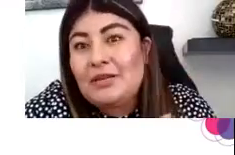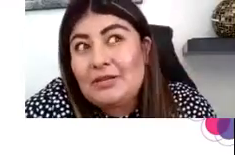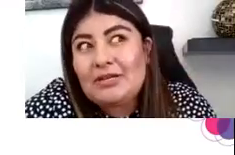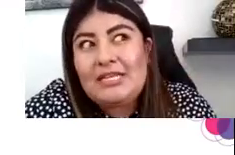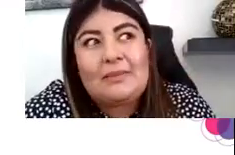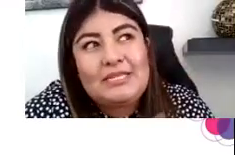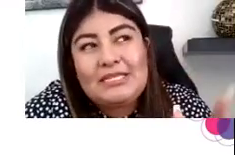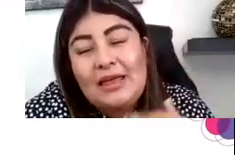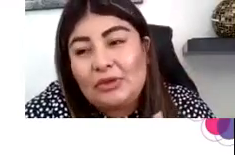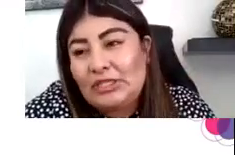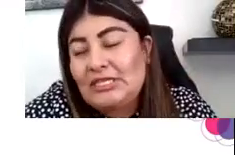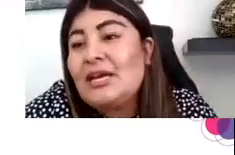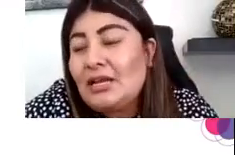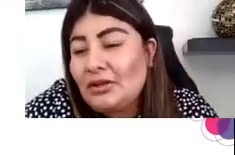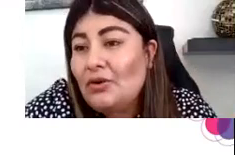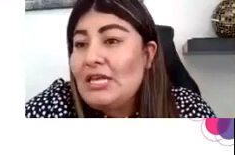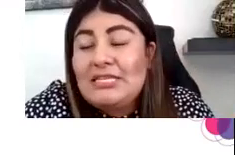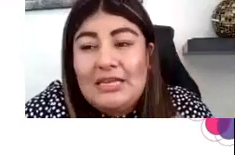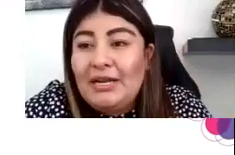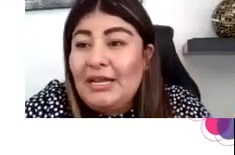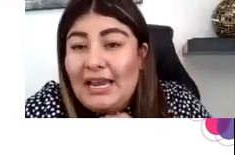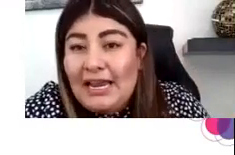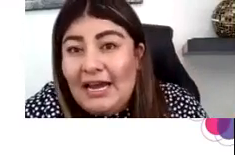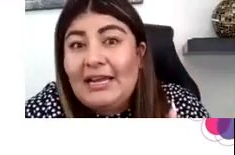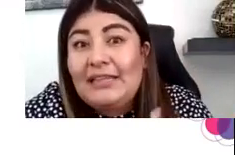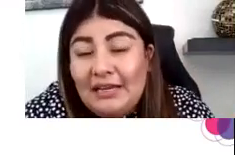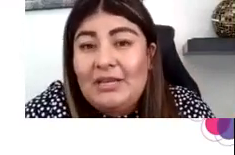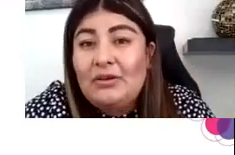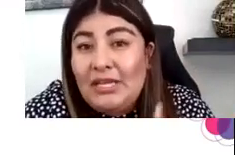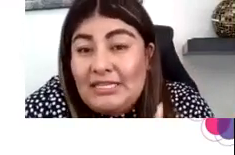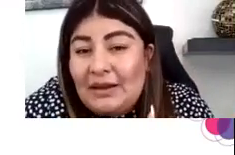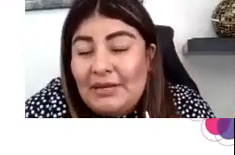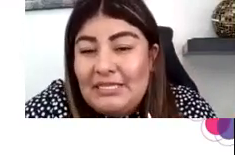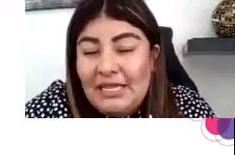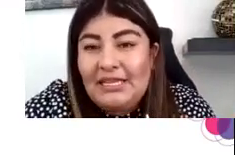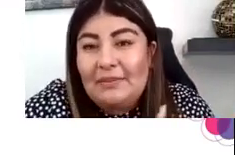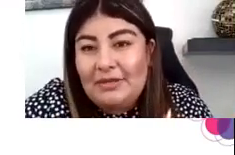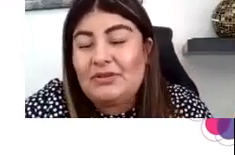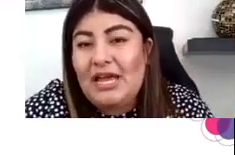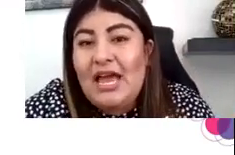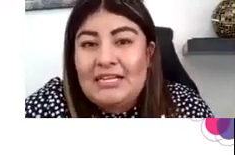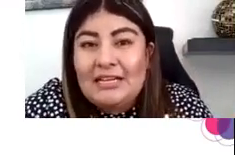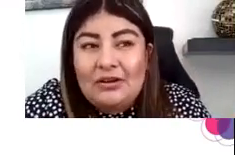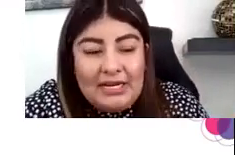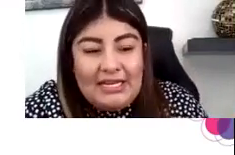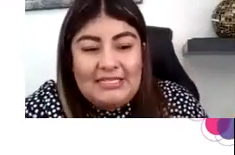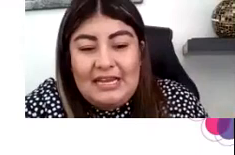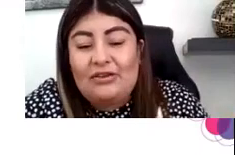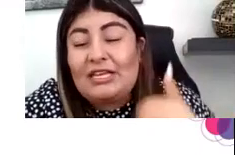persona discapacitada motriz, ¿no? Siempre alejar el término de discapacidad de la persona, hacerlo ver que es en lo que está